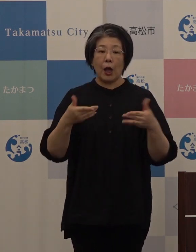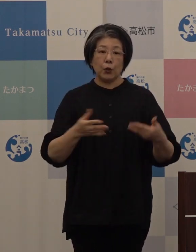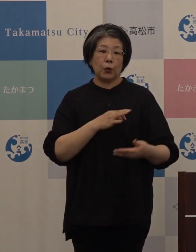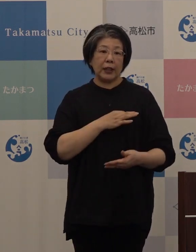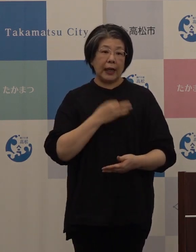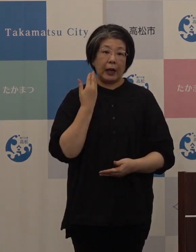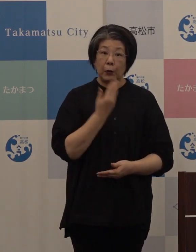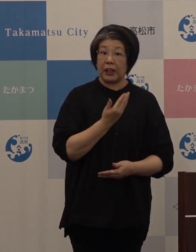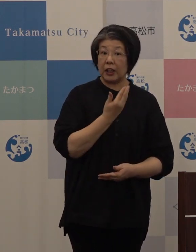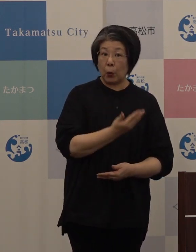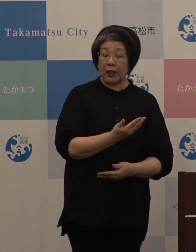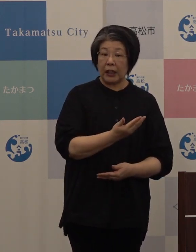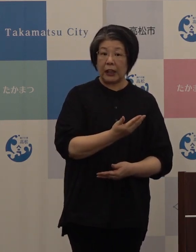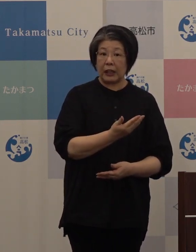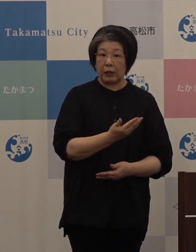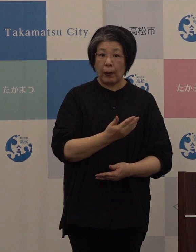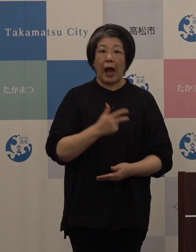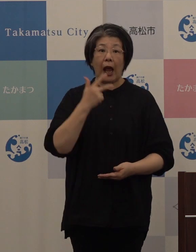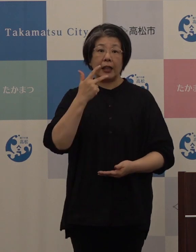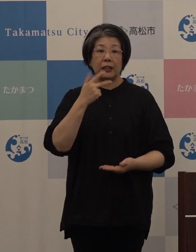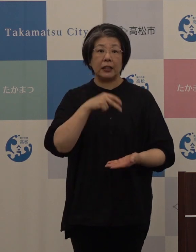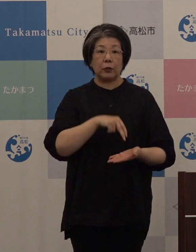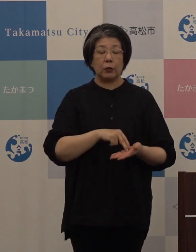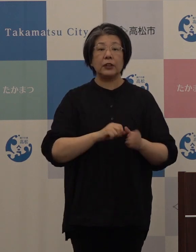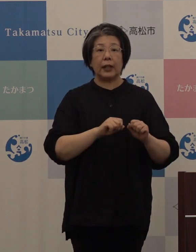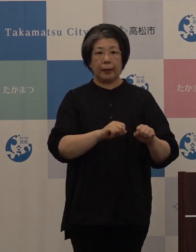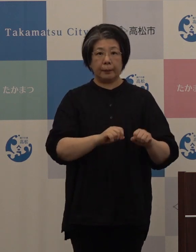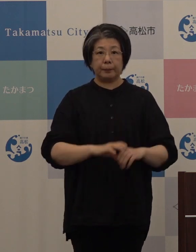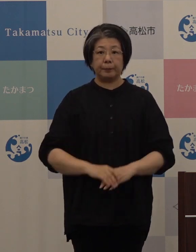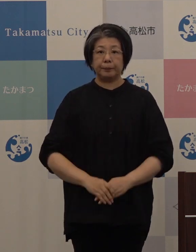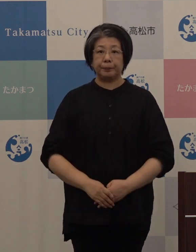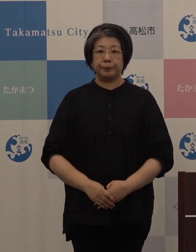のは市の許可でやります。